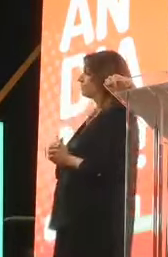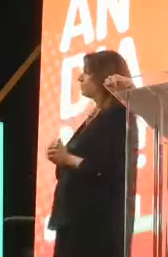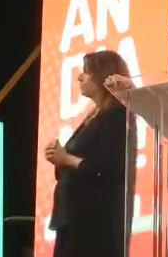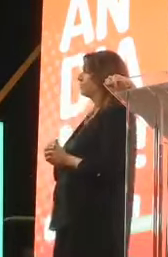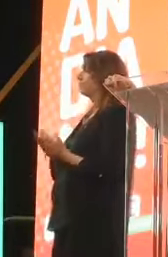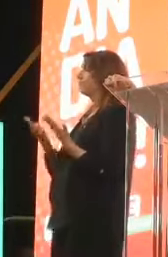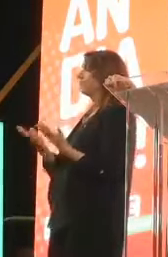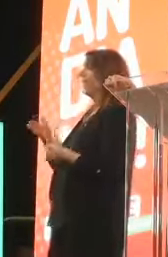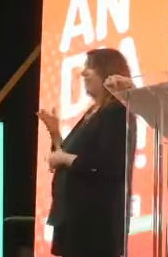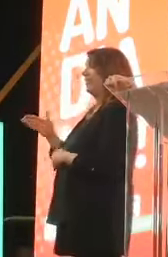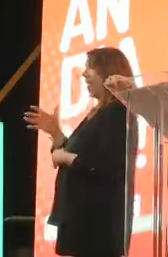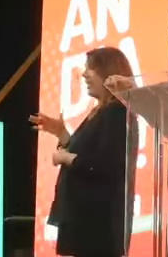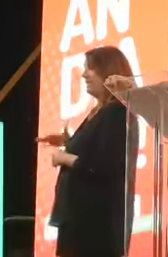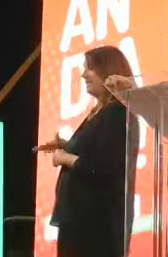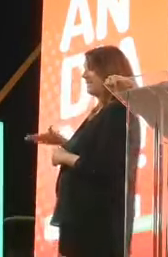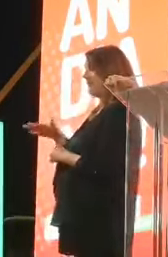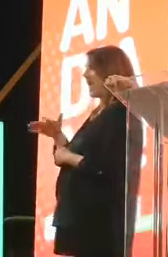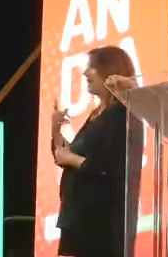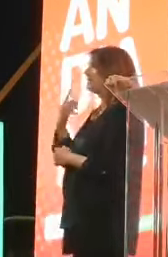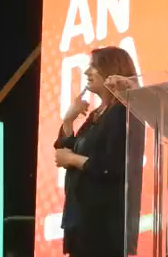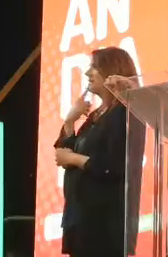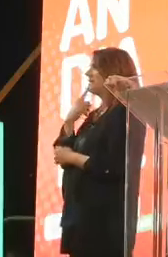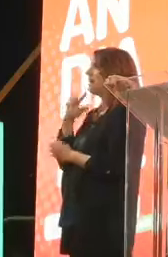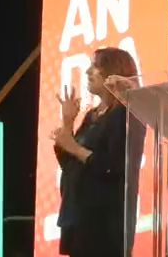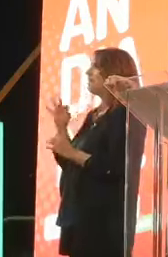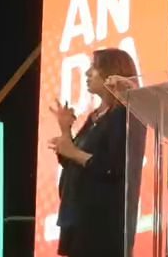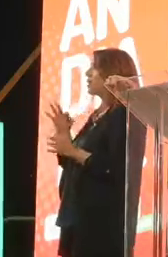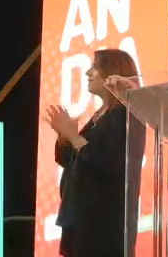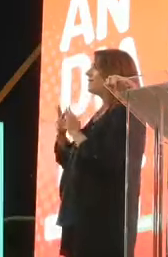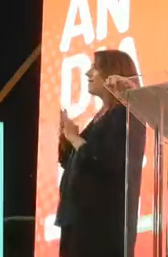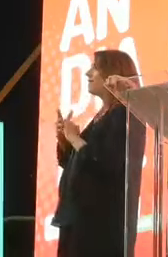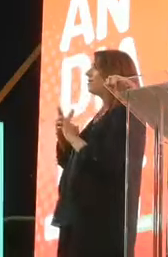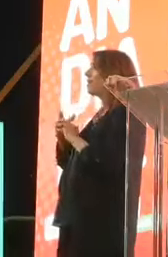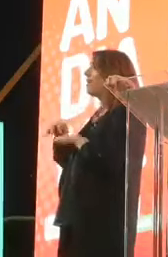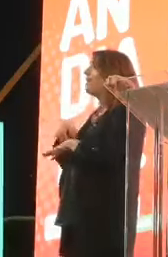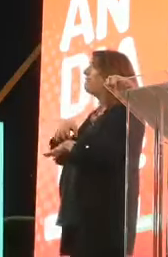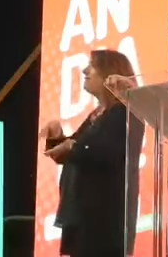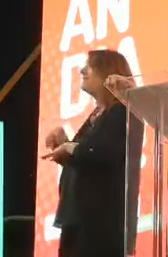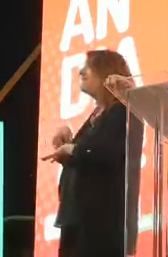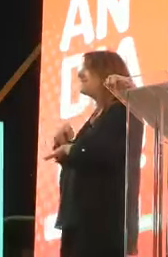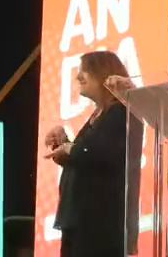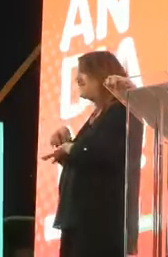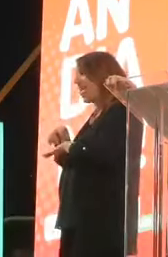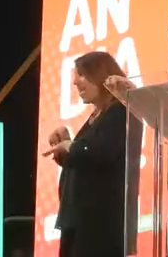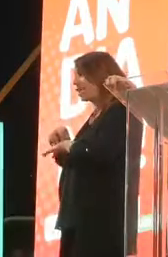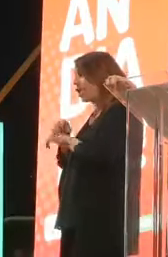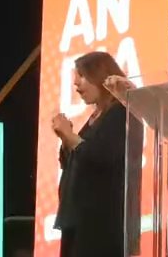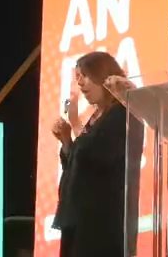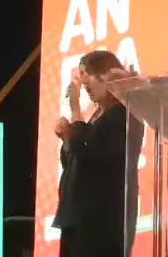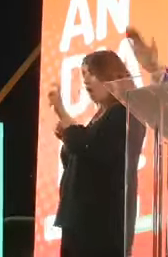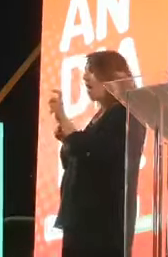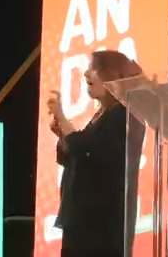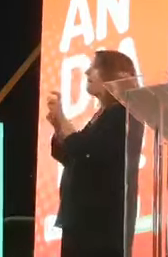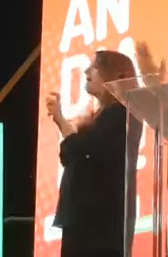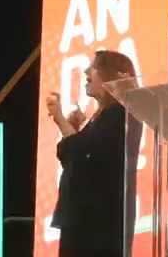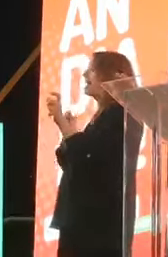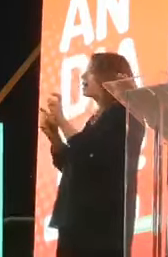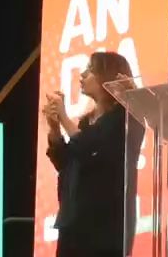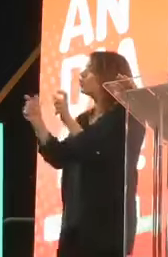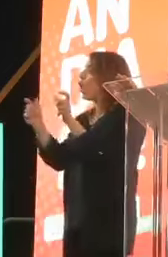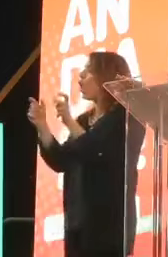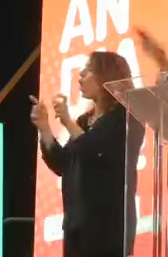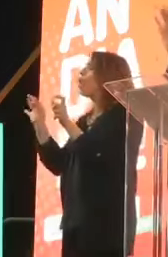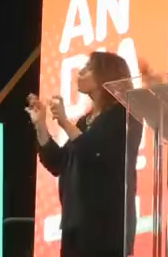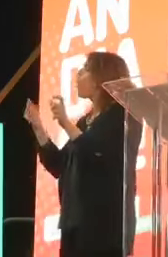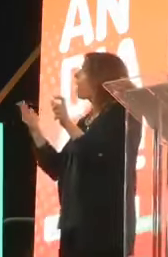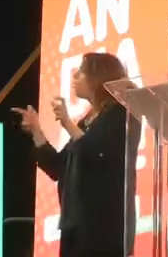La destra è quella che ha messo il merito nel nome del ministero prima di dire cosa investiranno sulla scuola